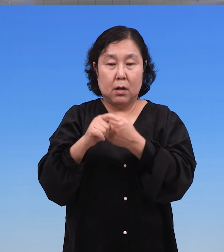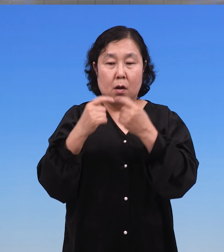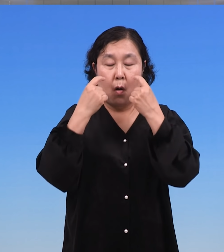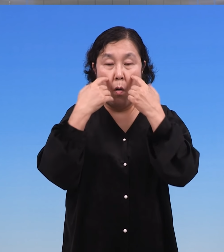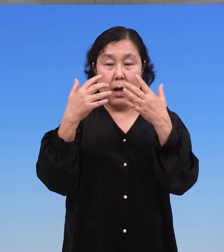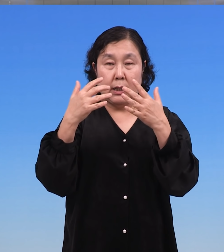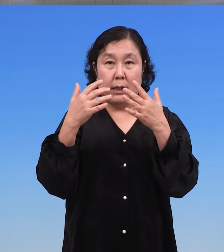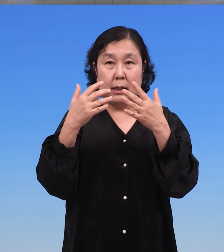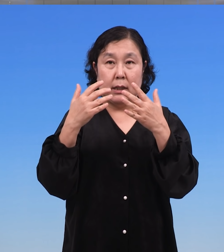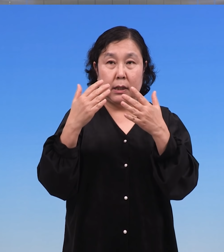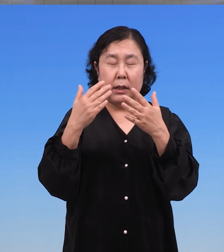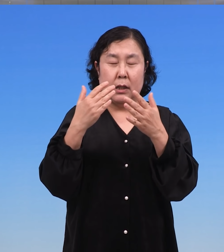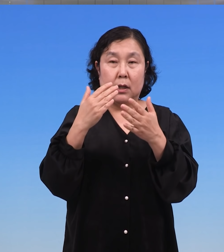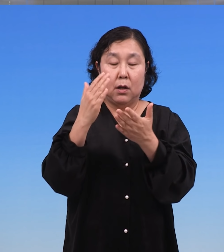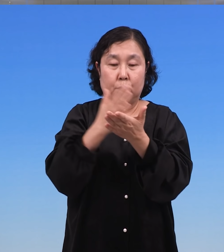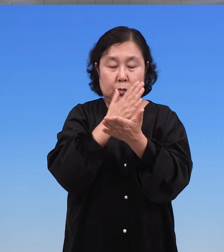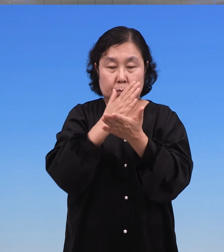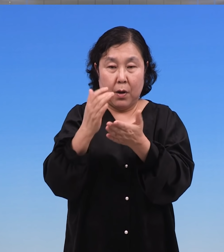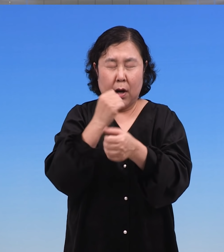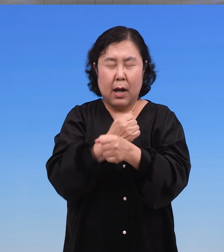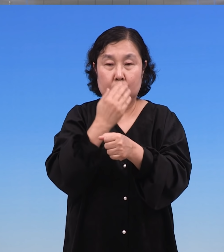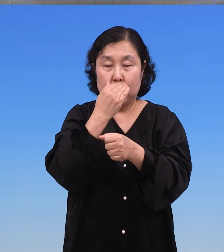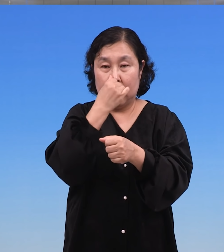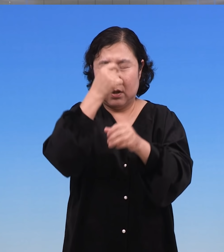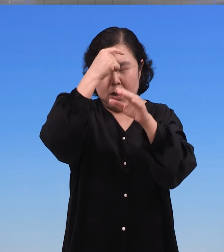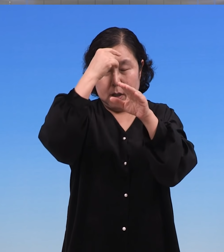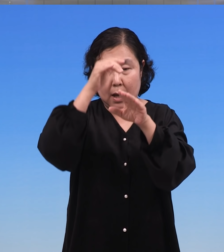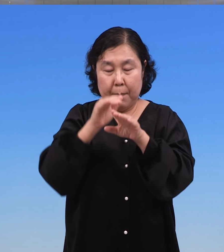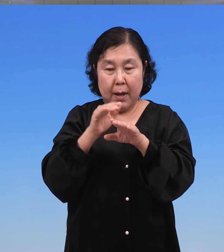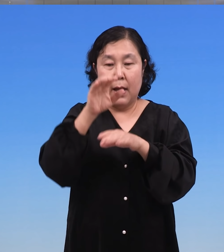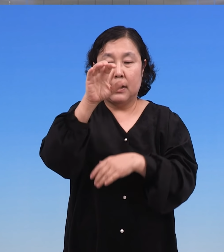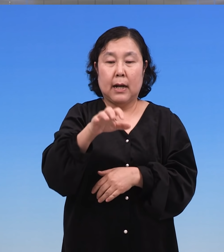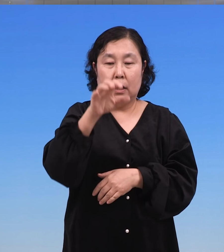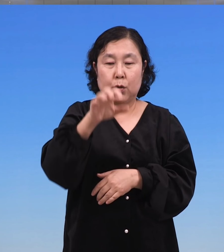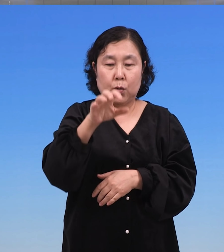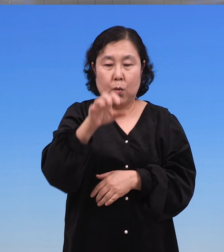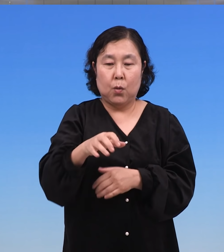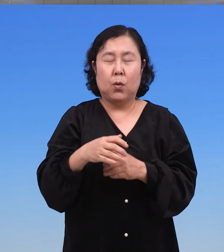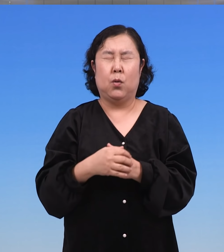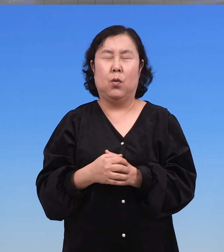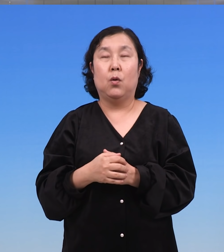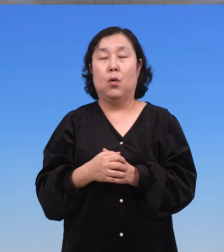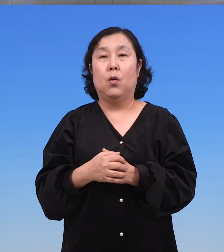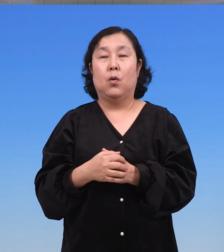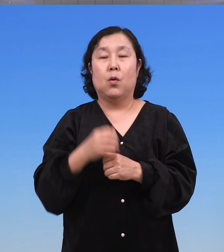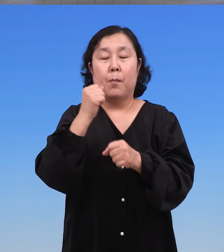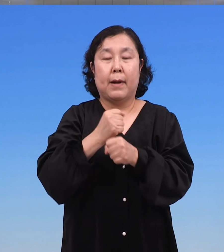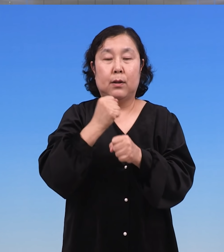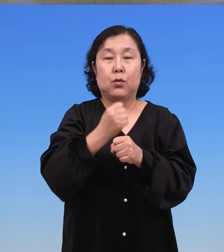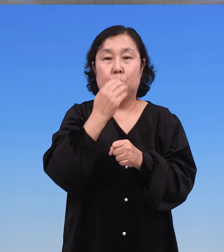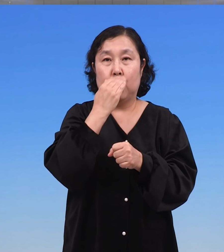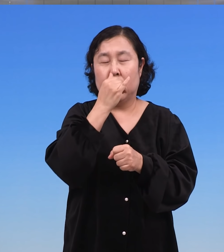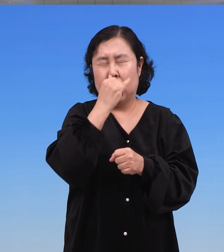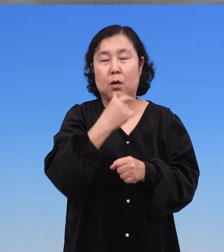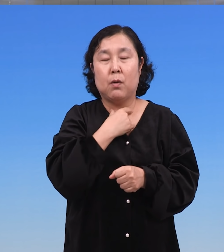뜻을 분별하고 하나님의 뜻을 구하는 예배 장소가 될 수 있는 거구나, 이거를 맛보고 경험하는 차원에서